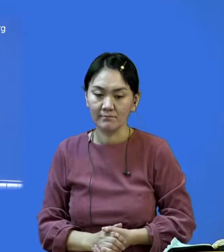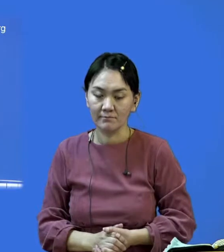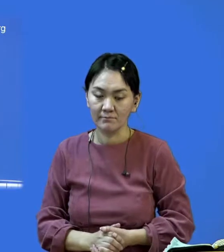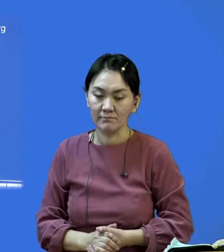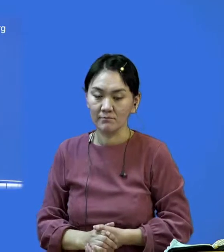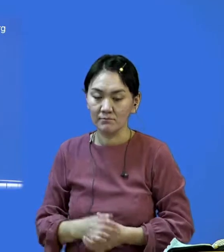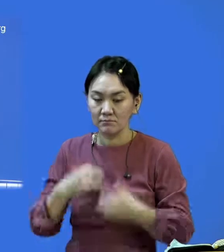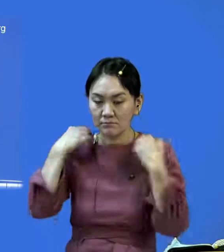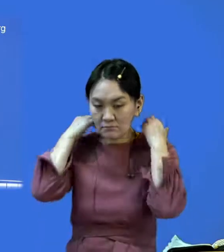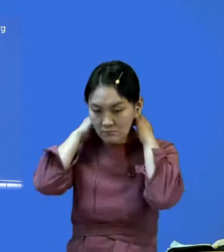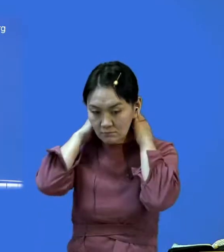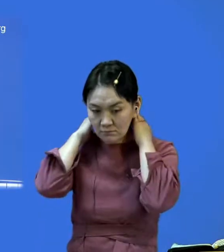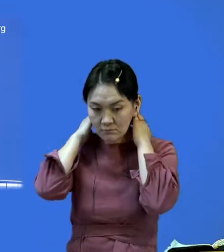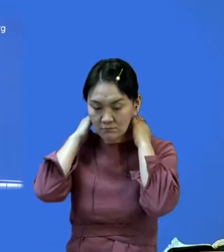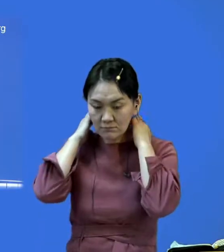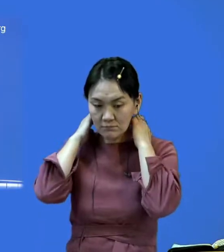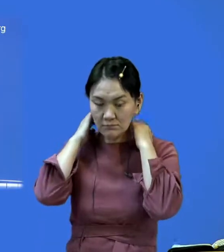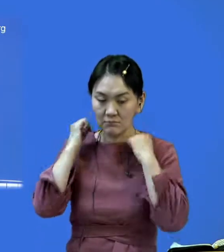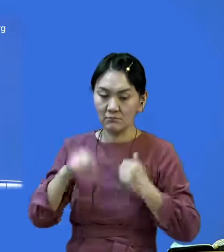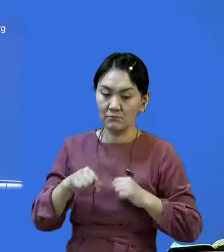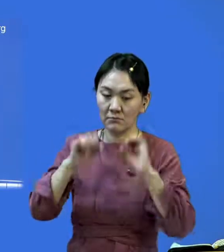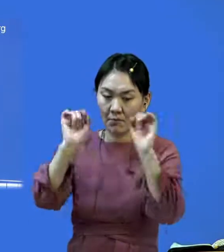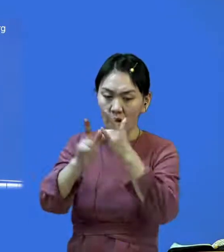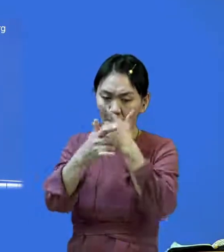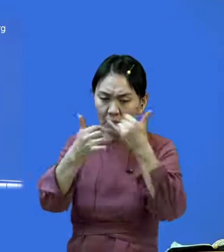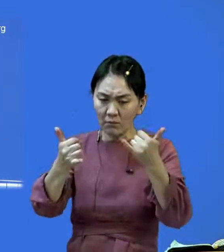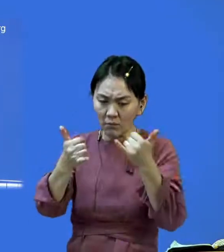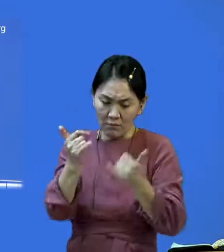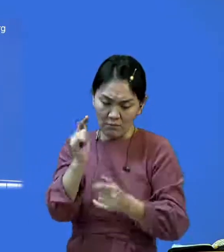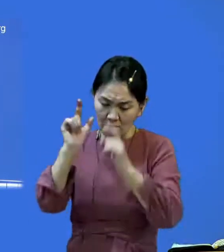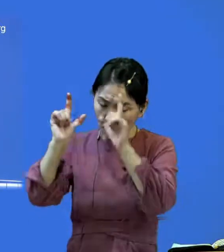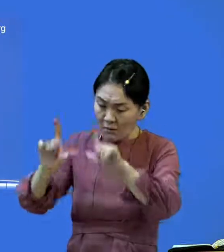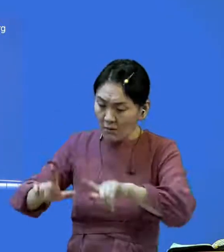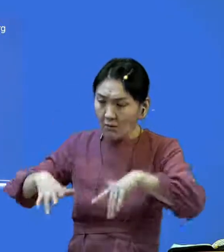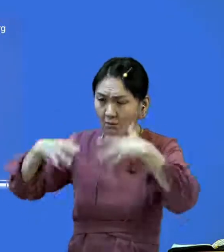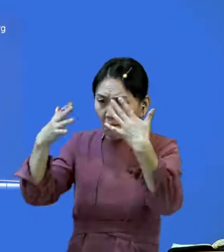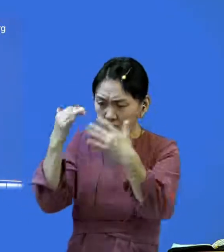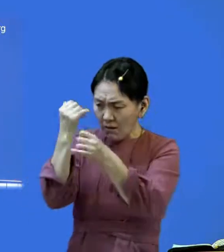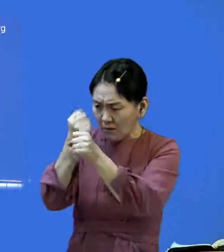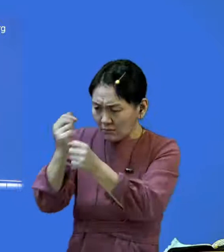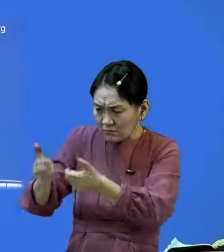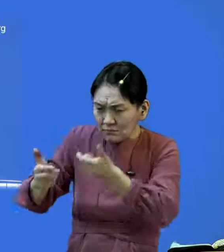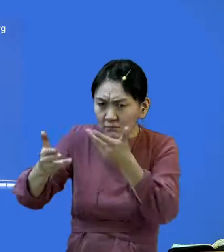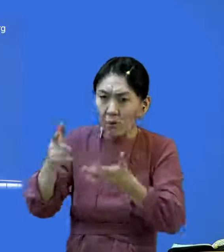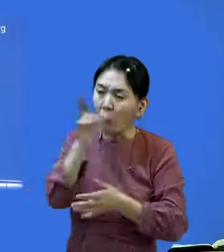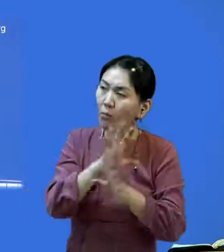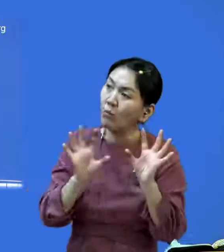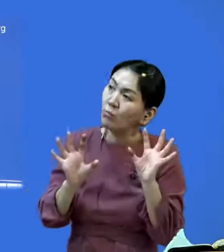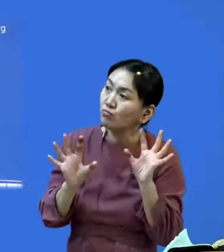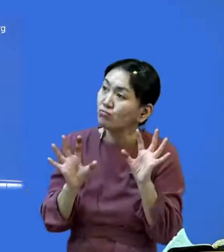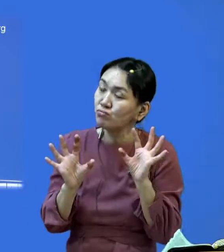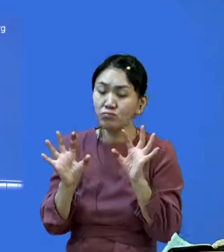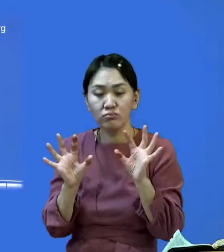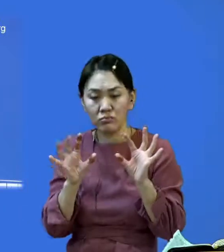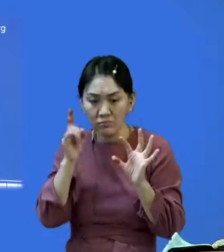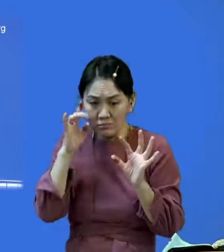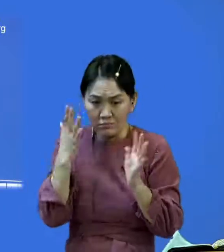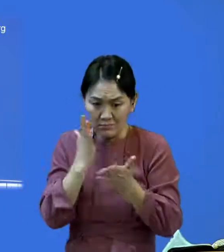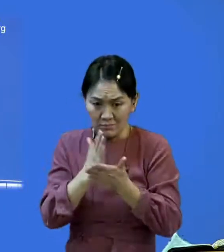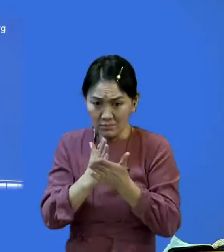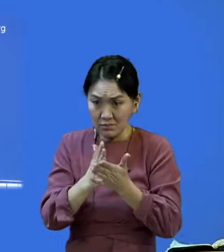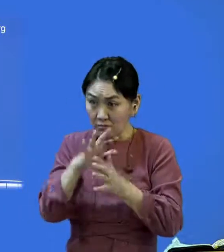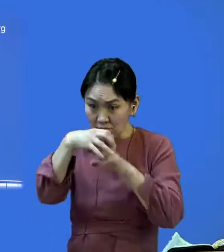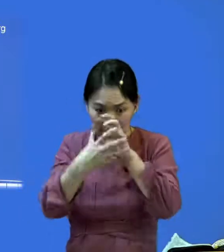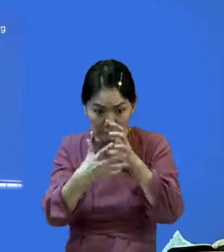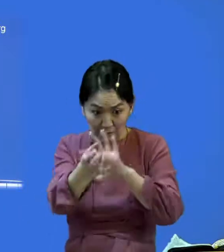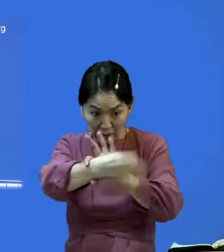Энэ агуу гайхамшигт ажлыг хүмүүс мэдэхгүй. Энэ ертөнцийн хоосон